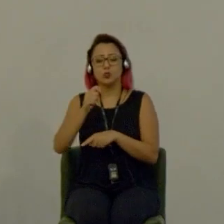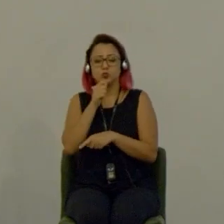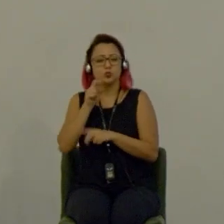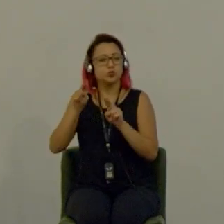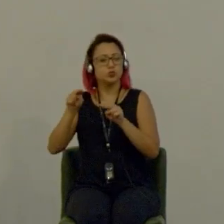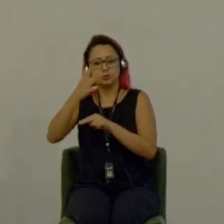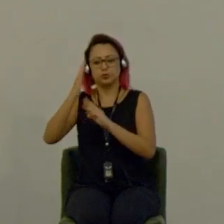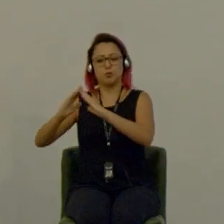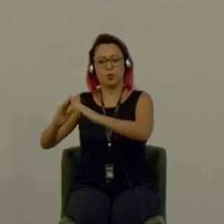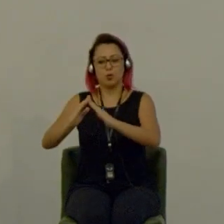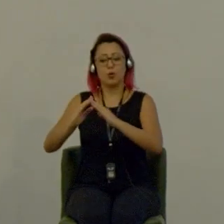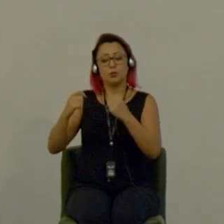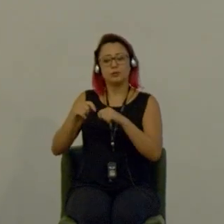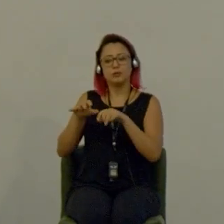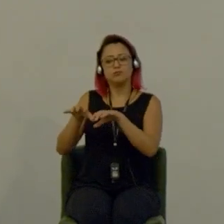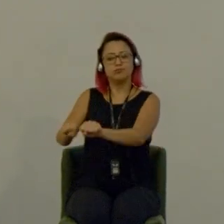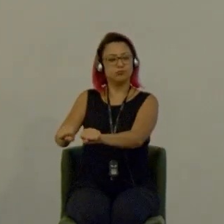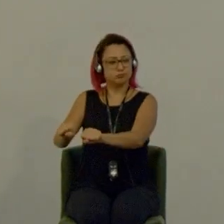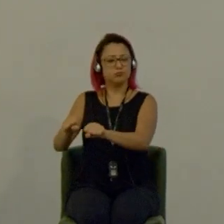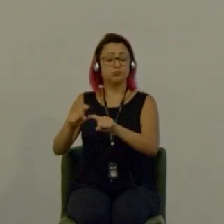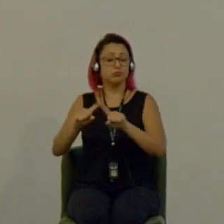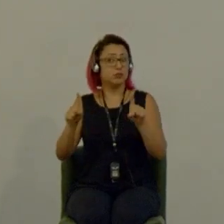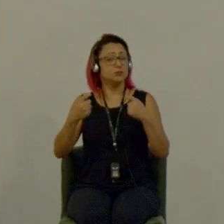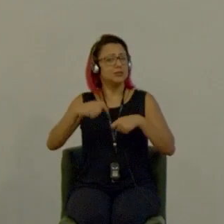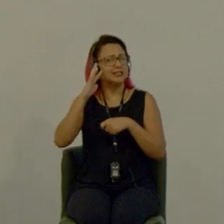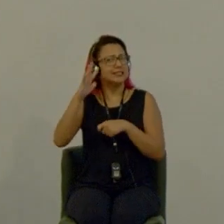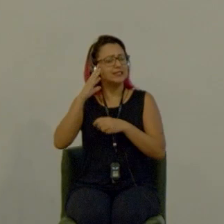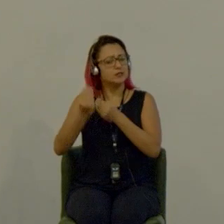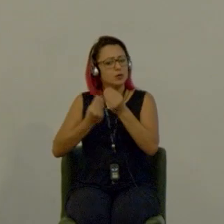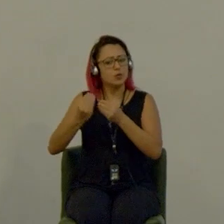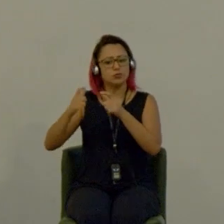dire devoir imaginer une vie dans des lieux